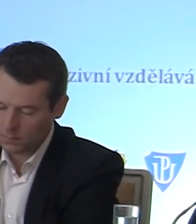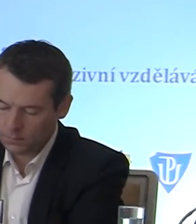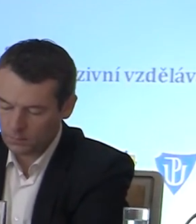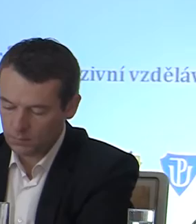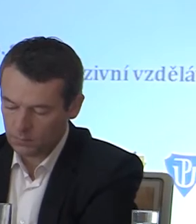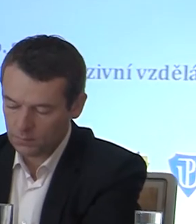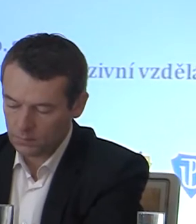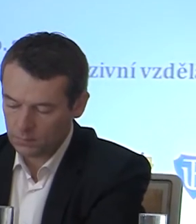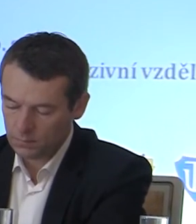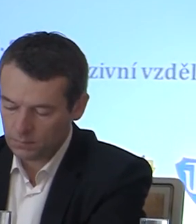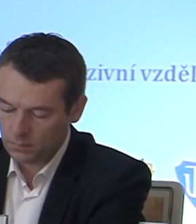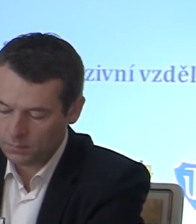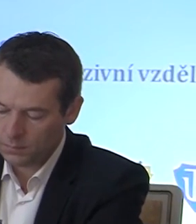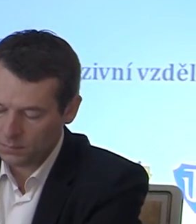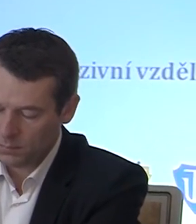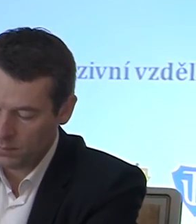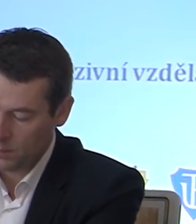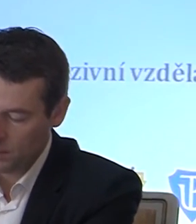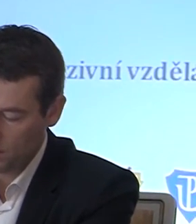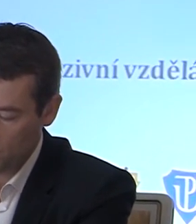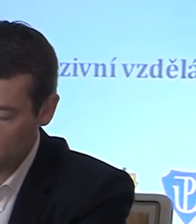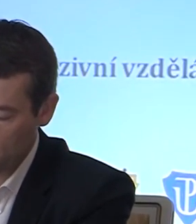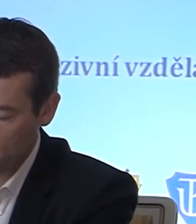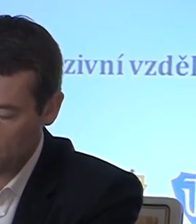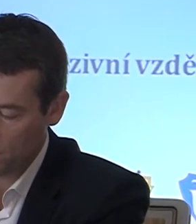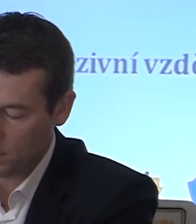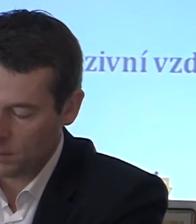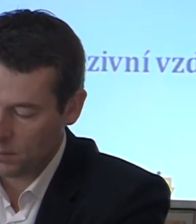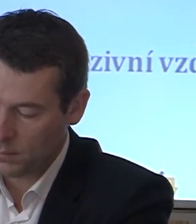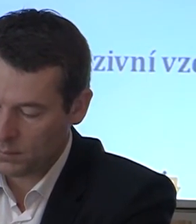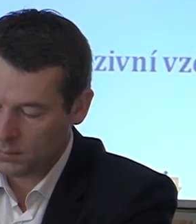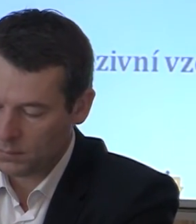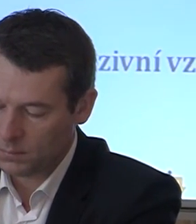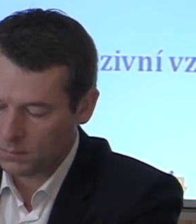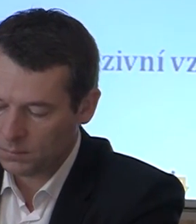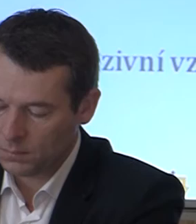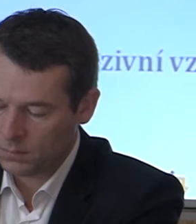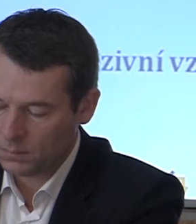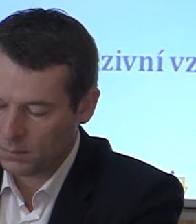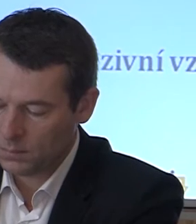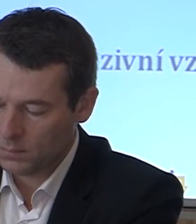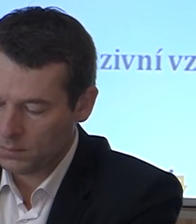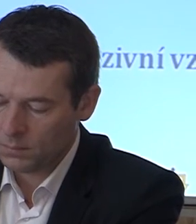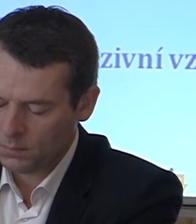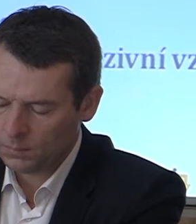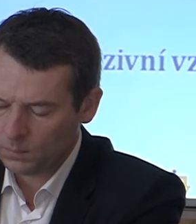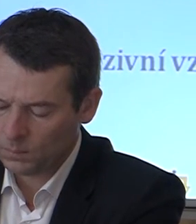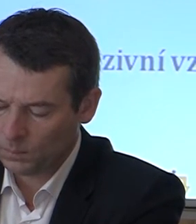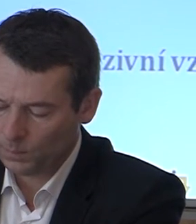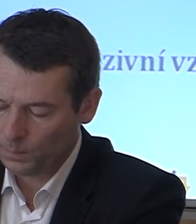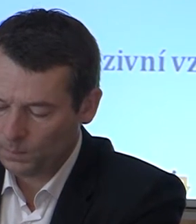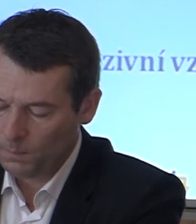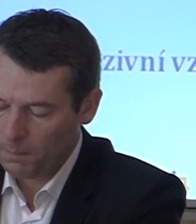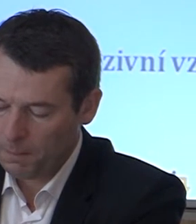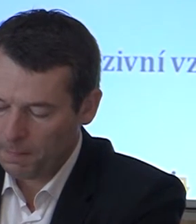také nemohla být realizována. Takže dnešní konference, která